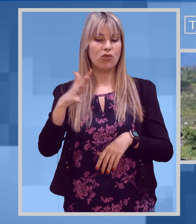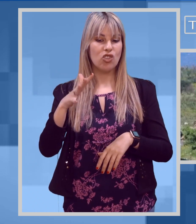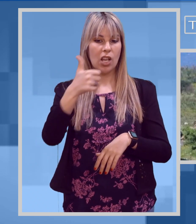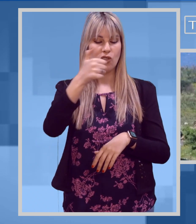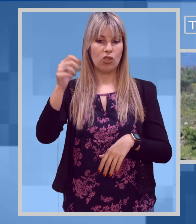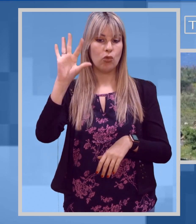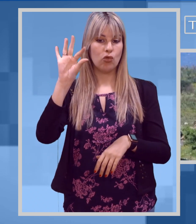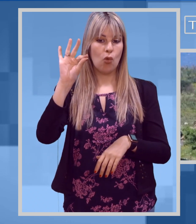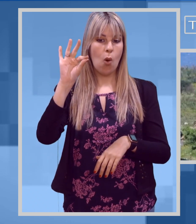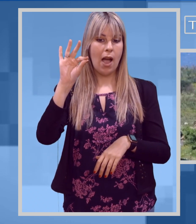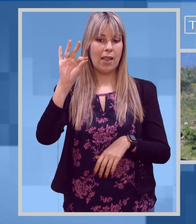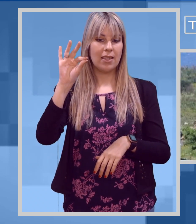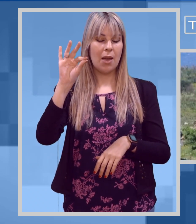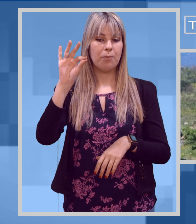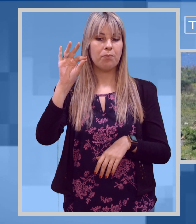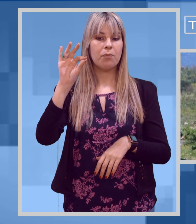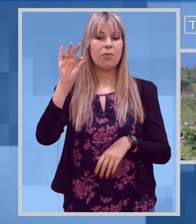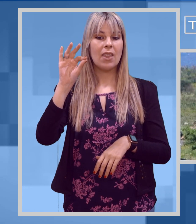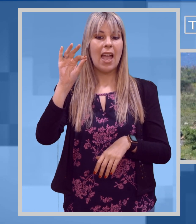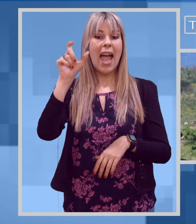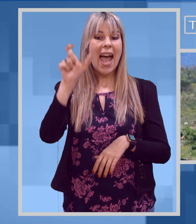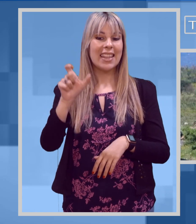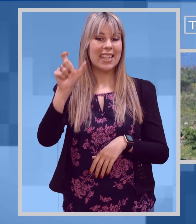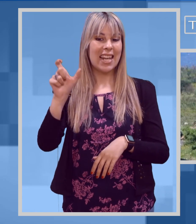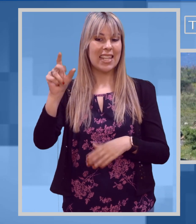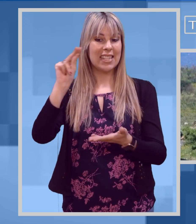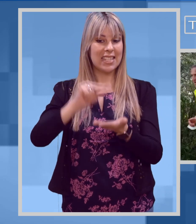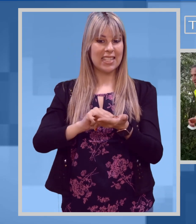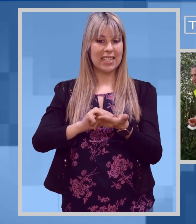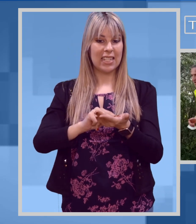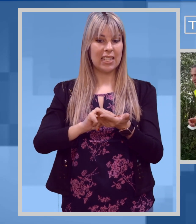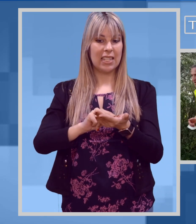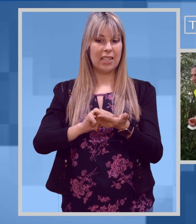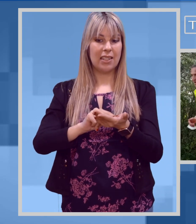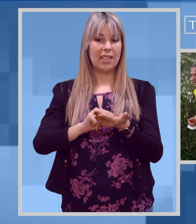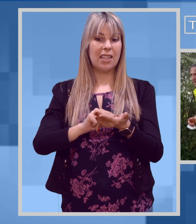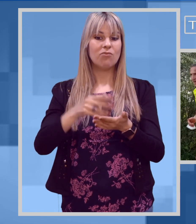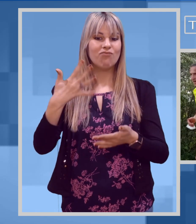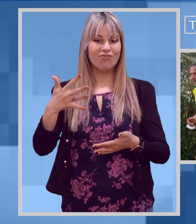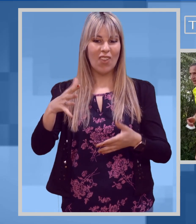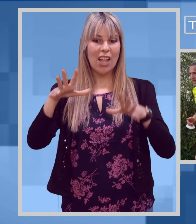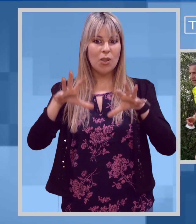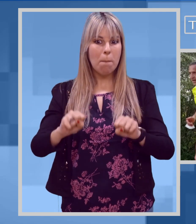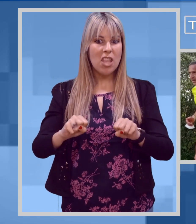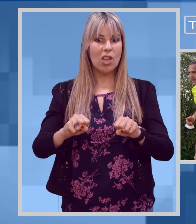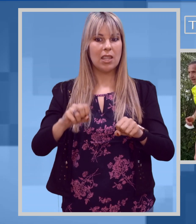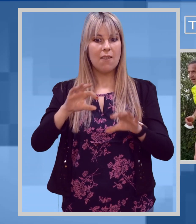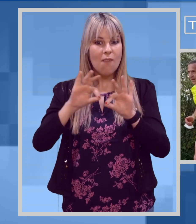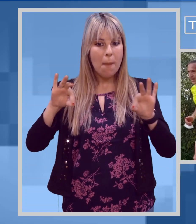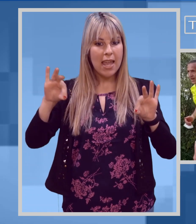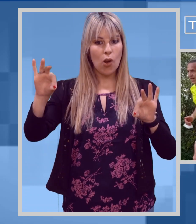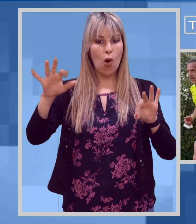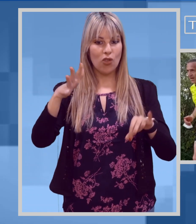Circa 150 gli atleti iscritti che hanno affrontato l'impegnativo percorso di circa 10 km nell'agro